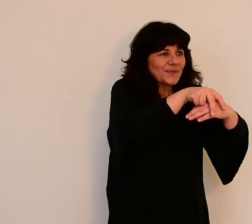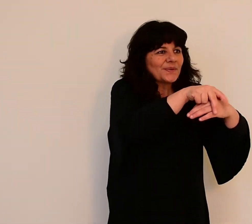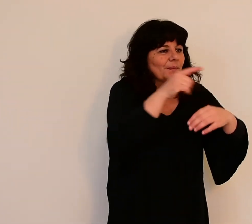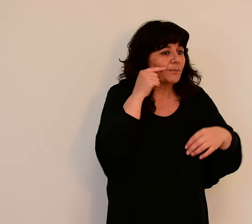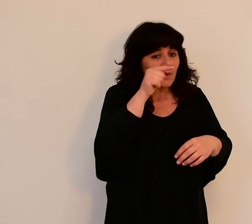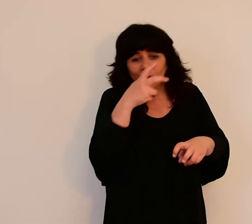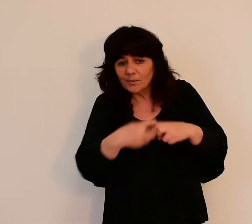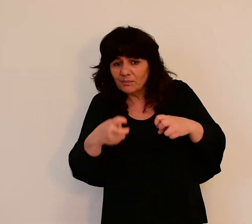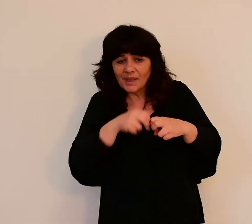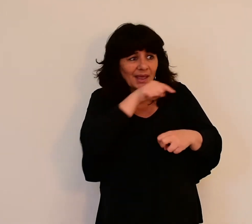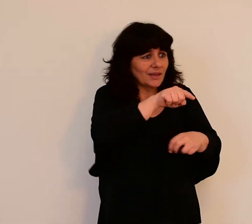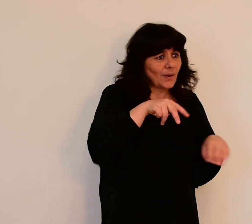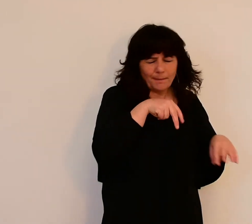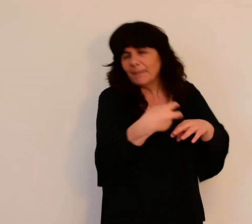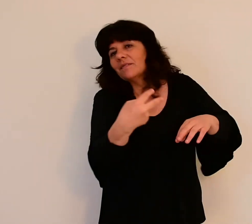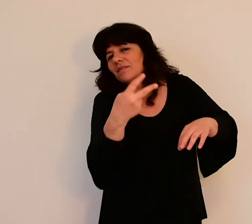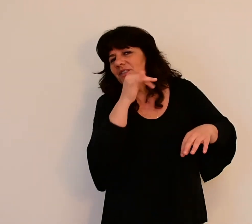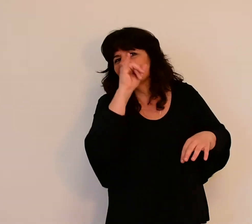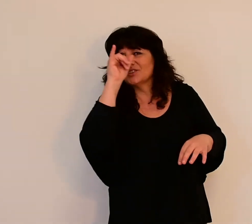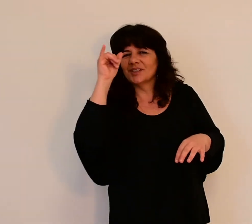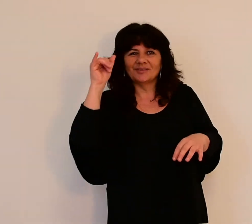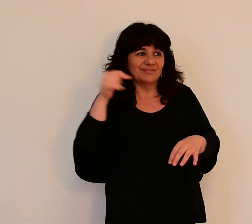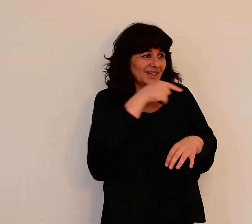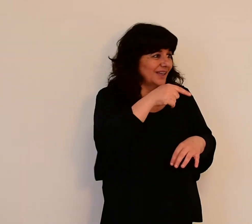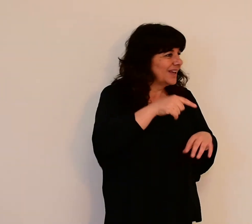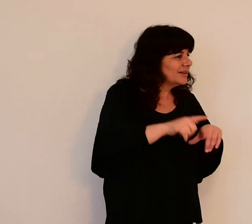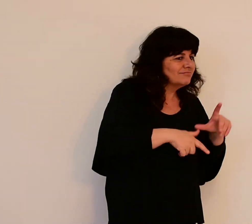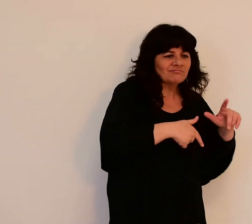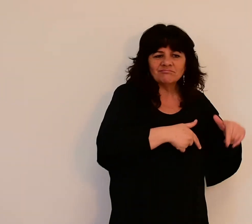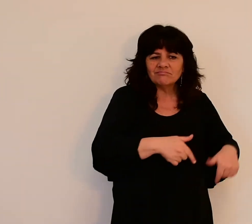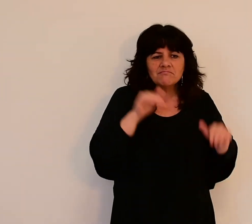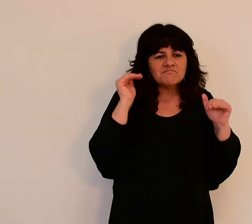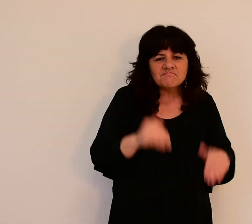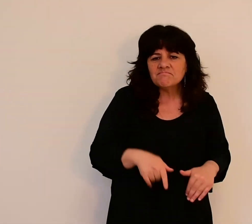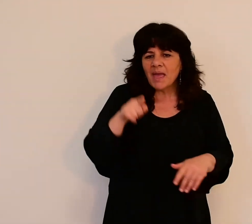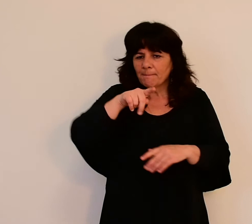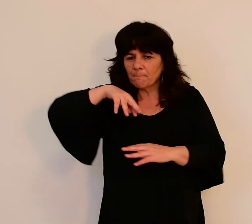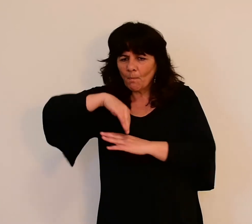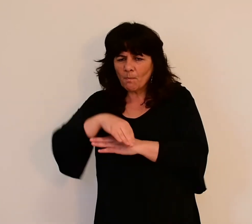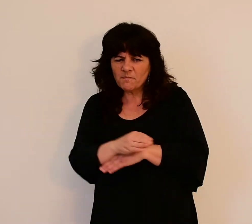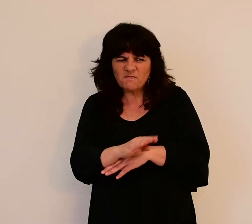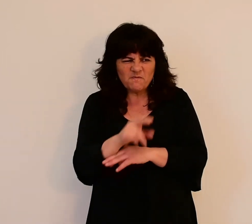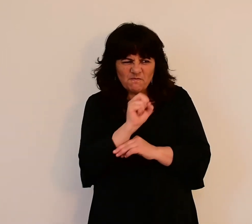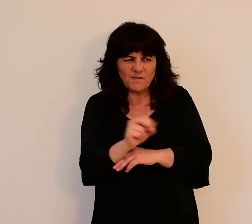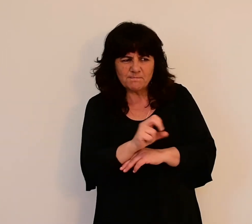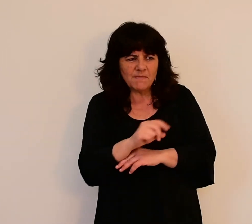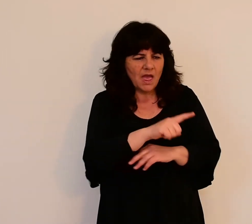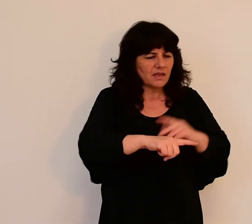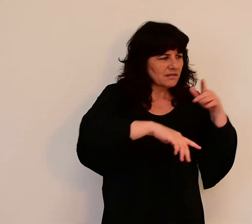pierres. Tu marcheras sur la vipère et le scorpion. Tu écraseras